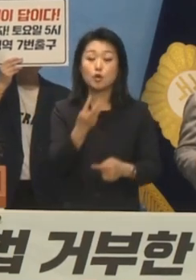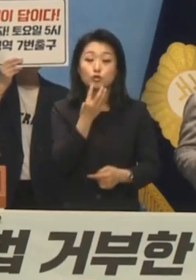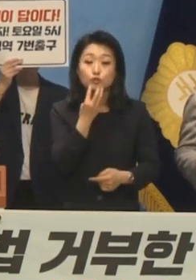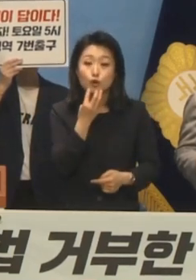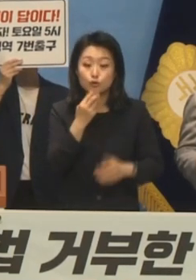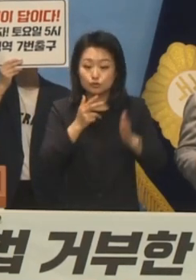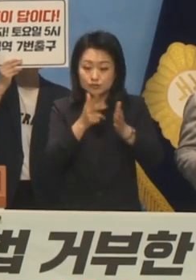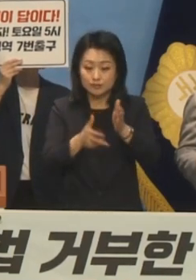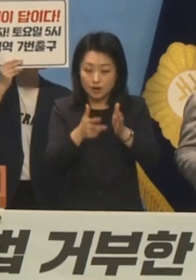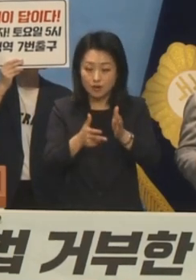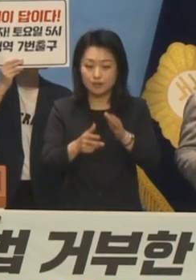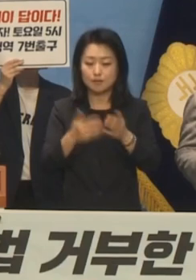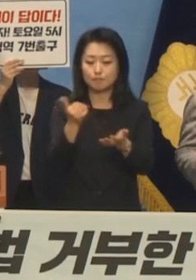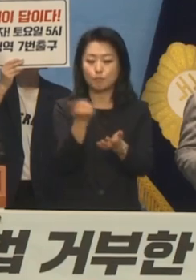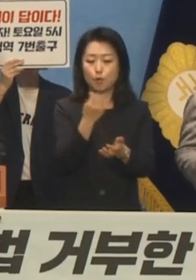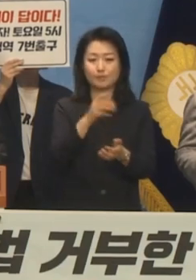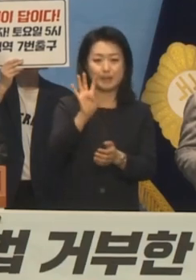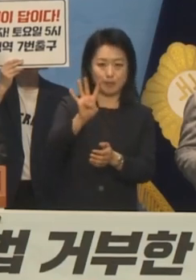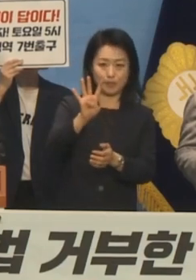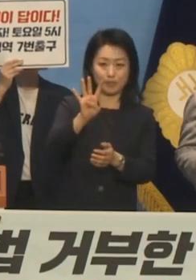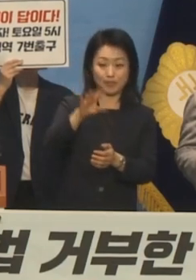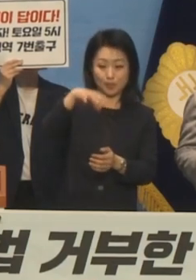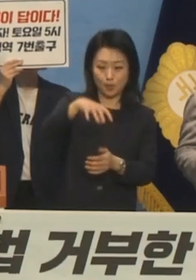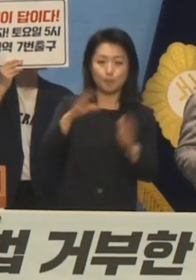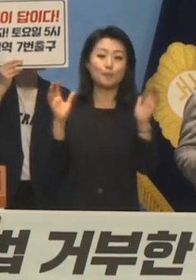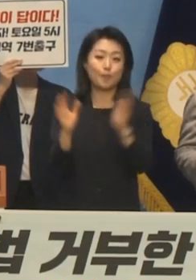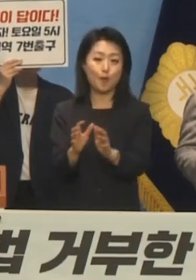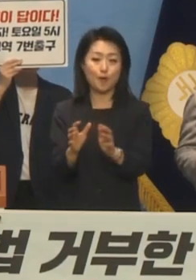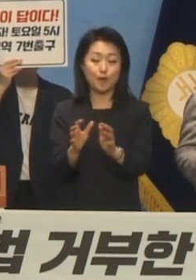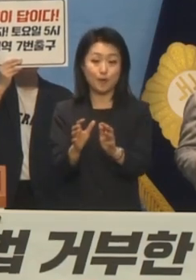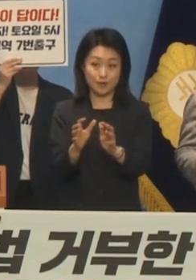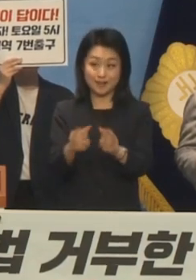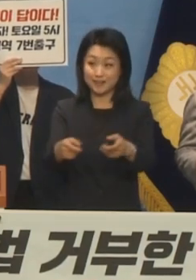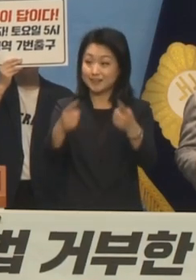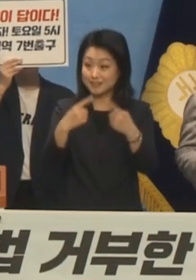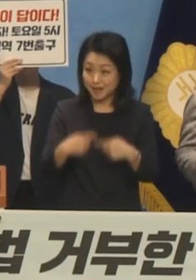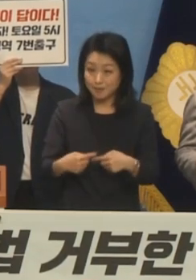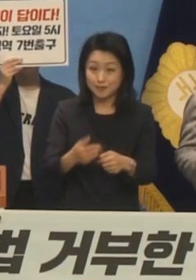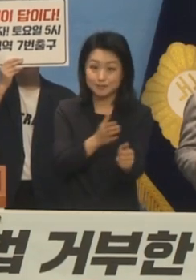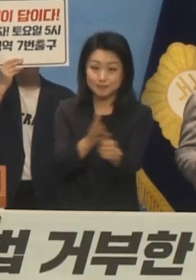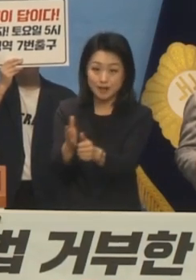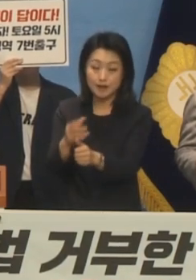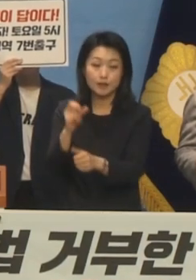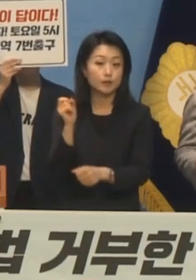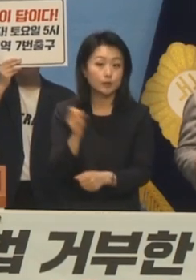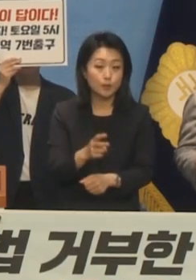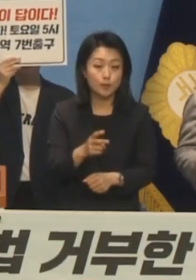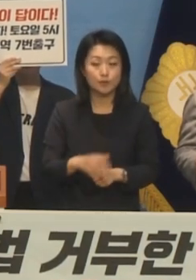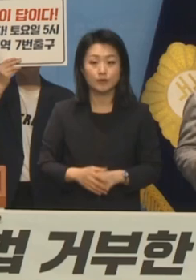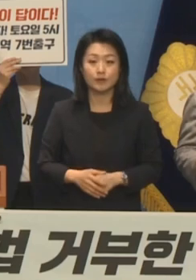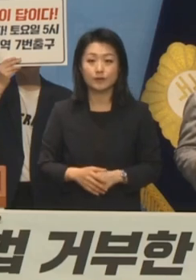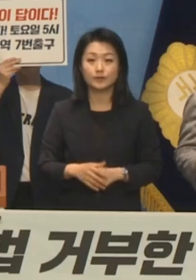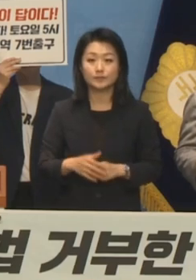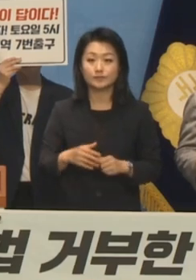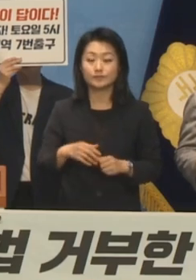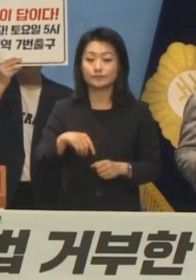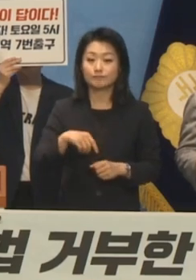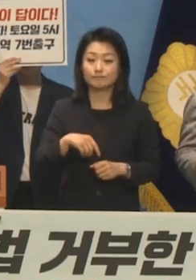출구에서 진행되고 저희 촛불 시민들도 함께 참여를 합니다. 그리고 그 범국민대회